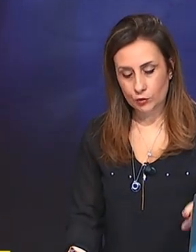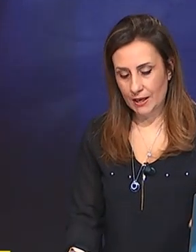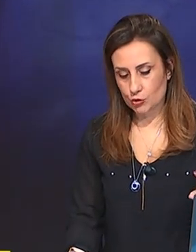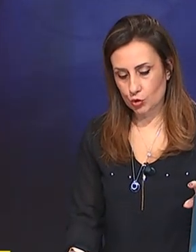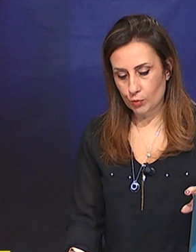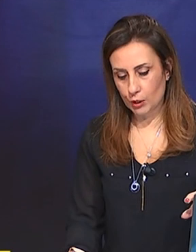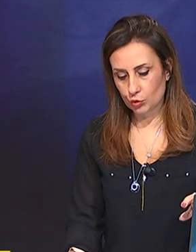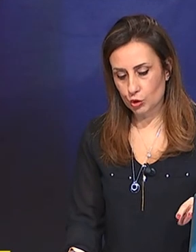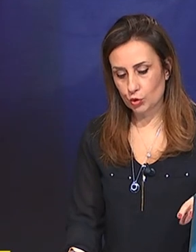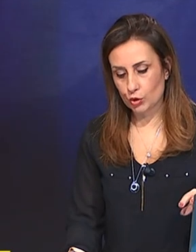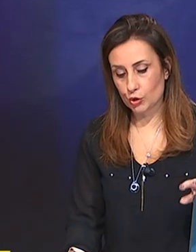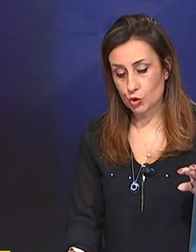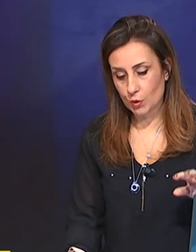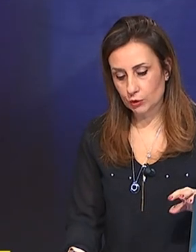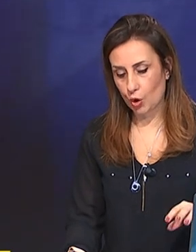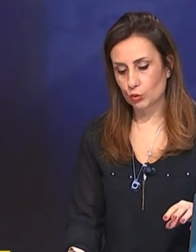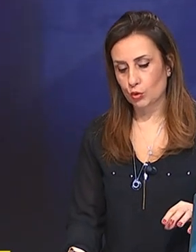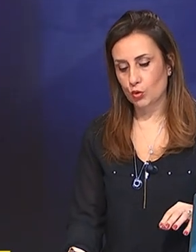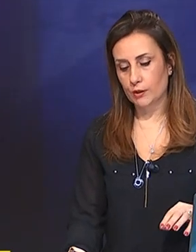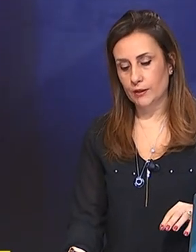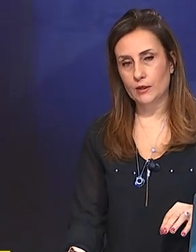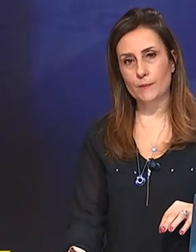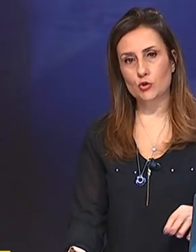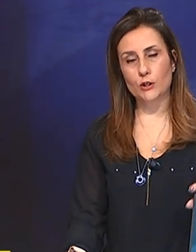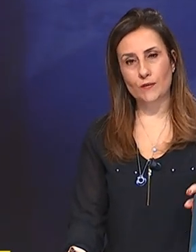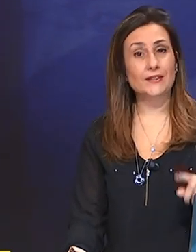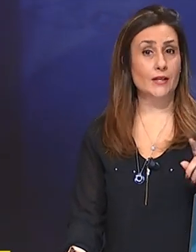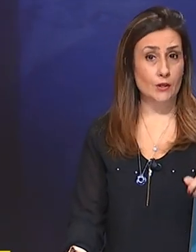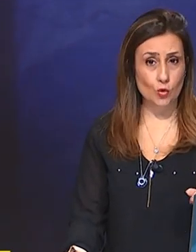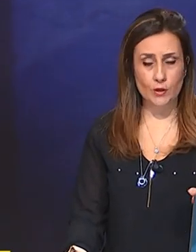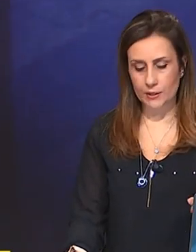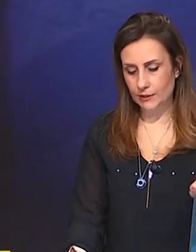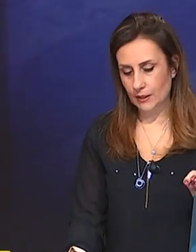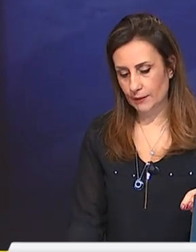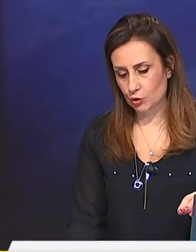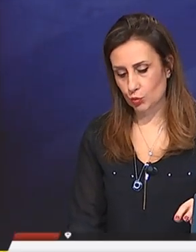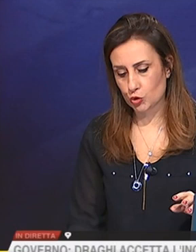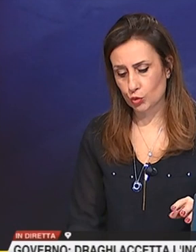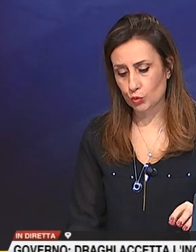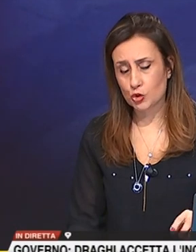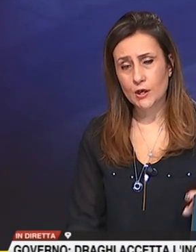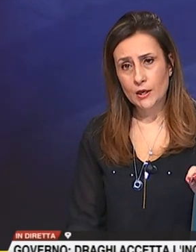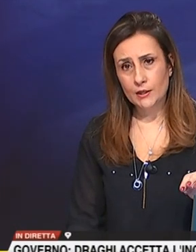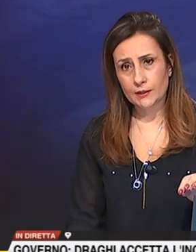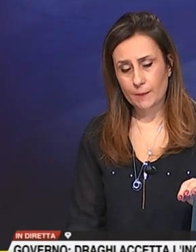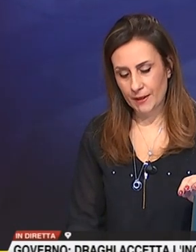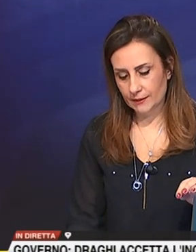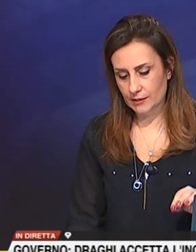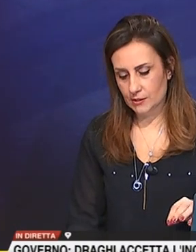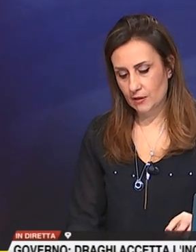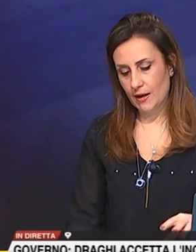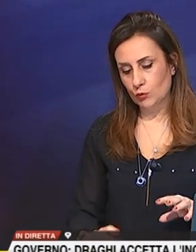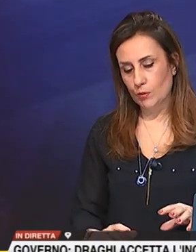i contagi, sono 1858 le persone ricoverate in area non critica, mentre sono 211 in